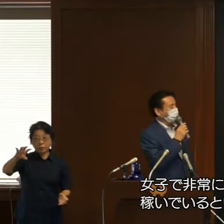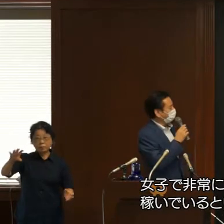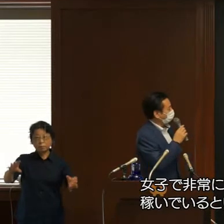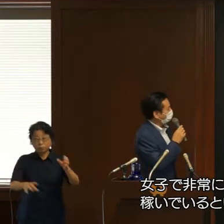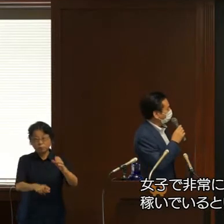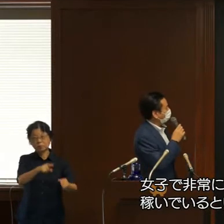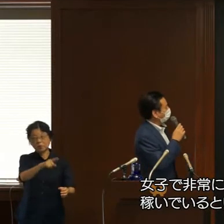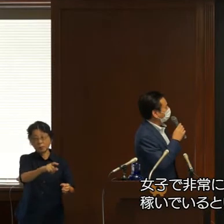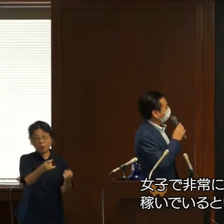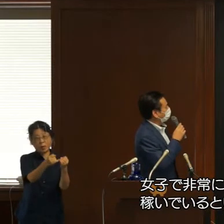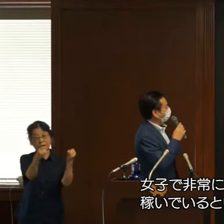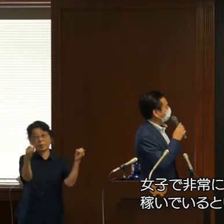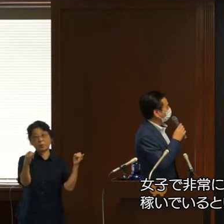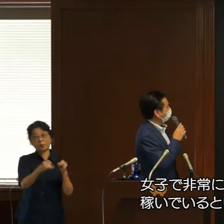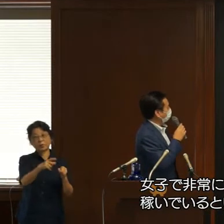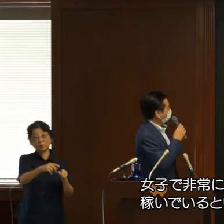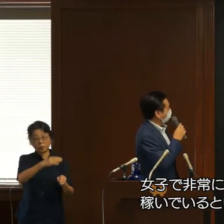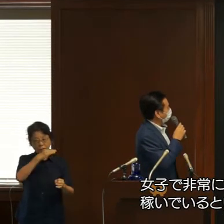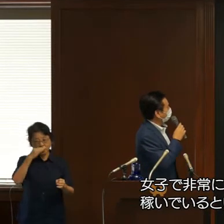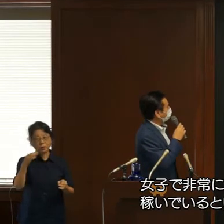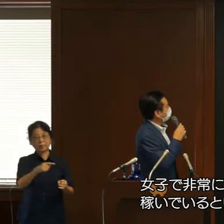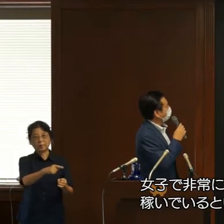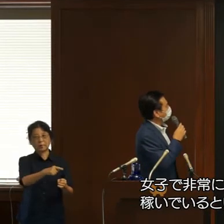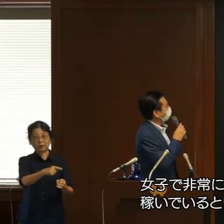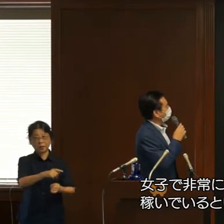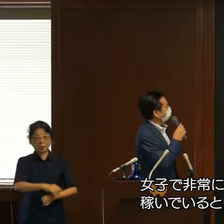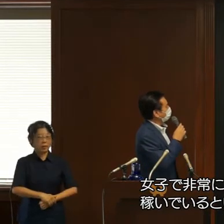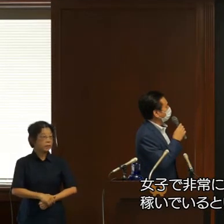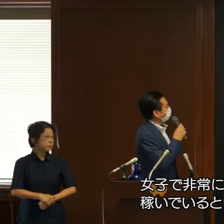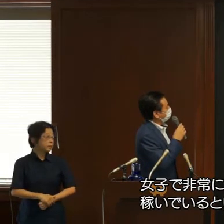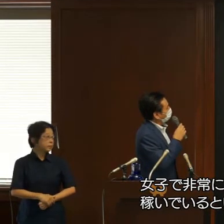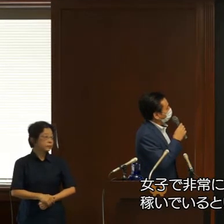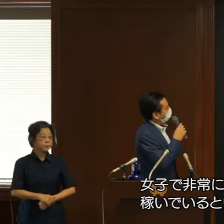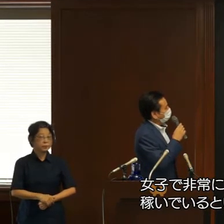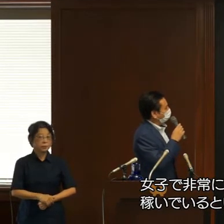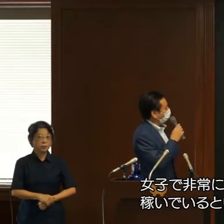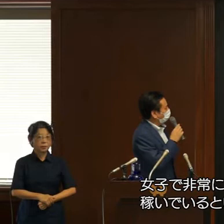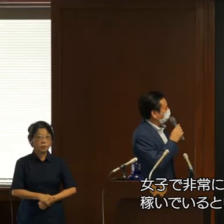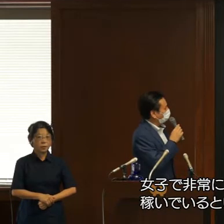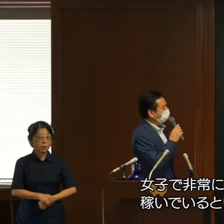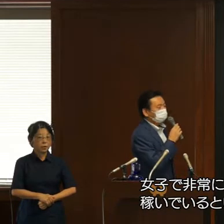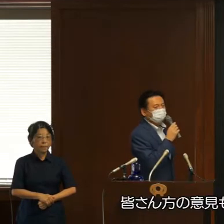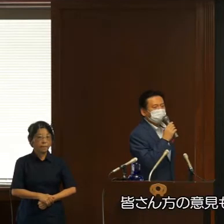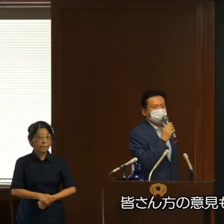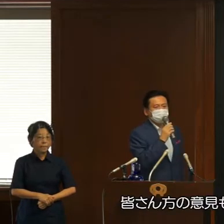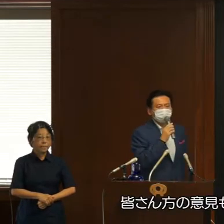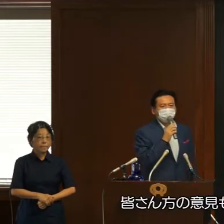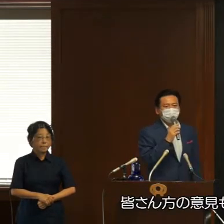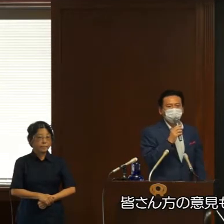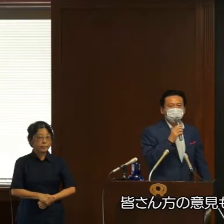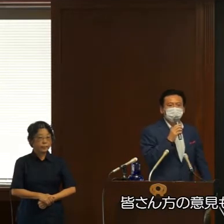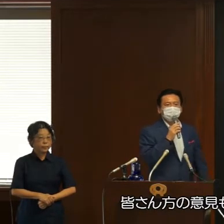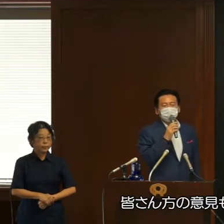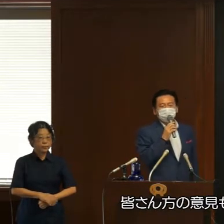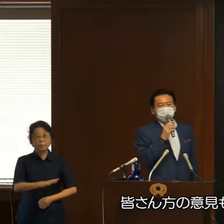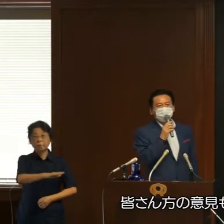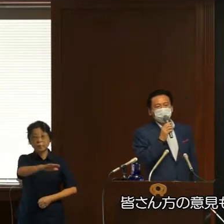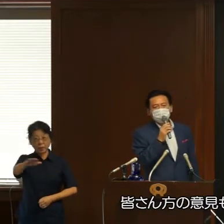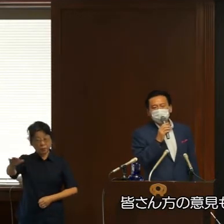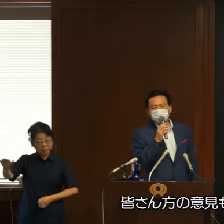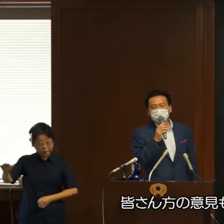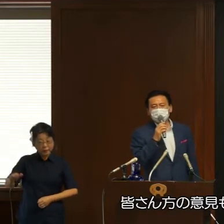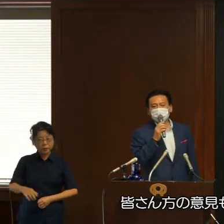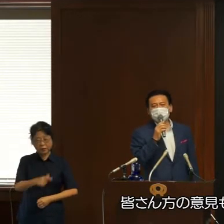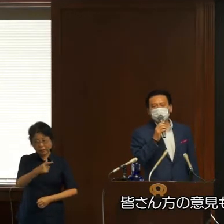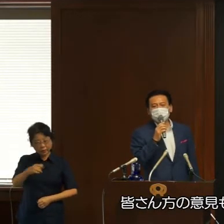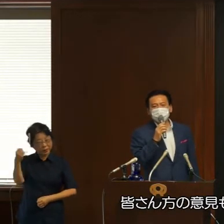子で非常に大きなポイントを重ねたということがありまして、まあ皆さん方の、また